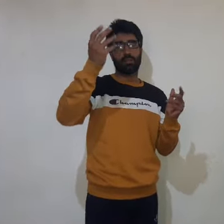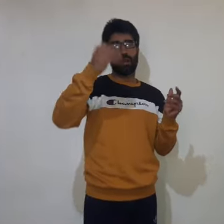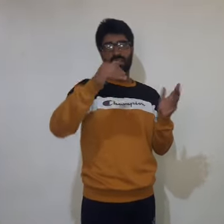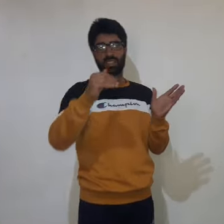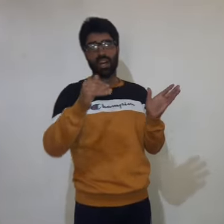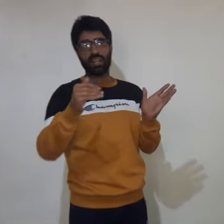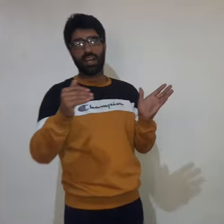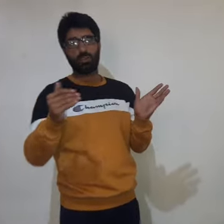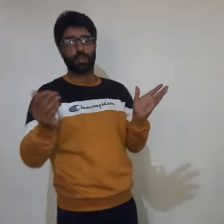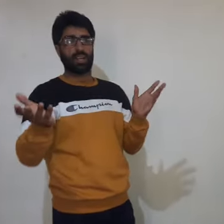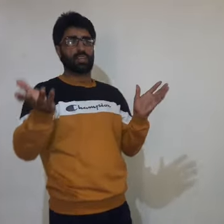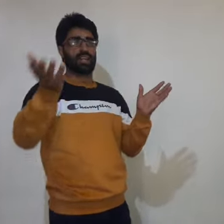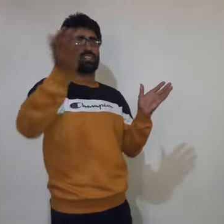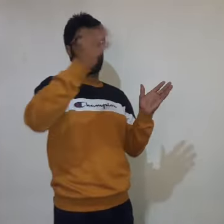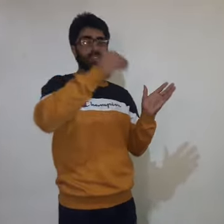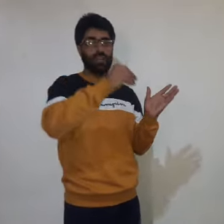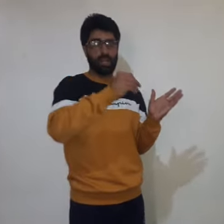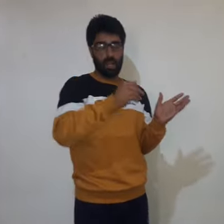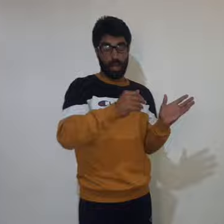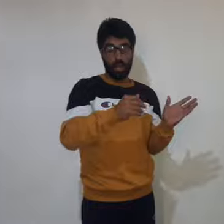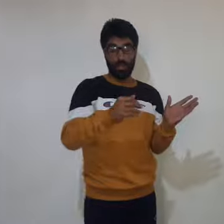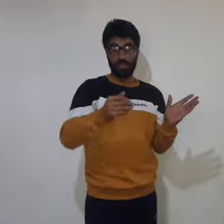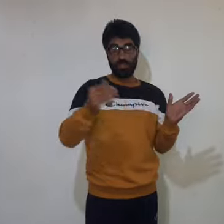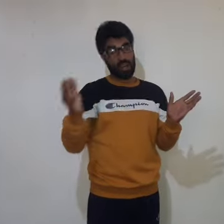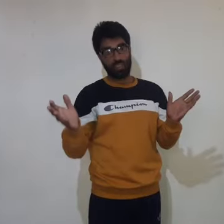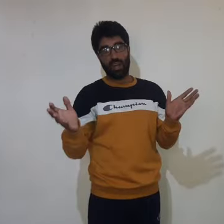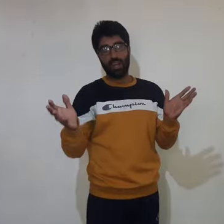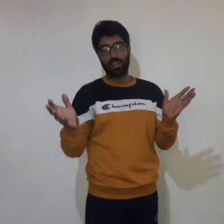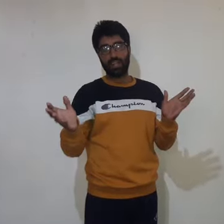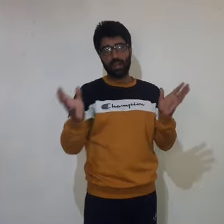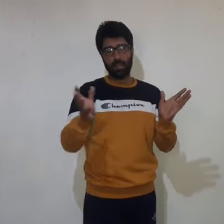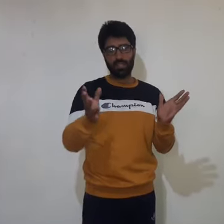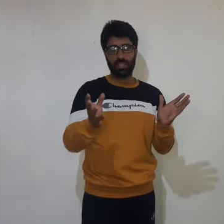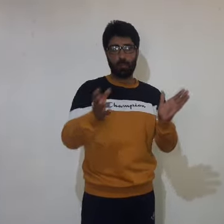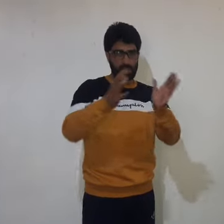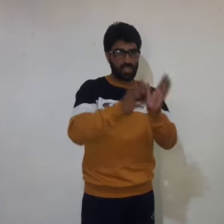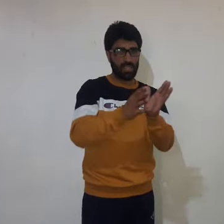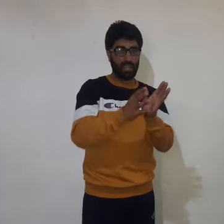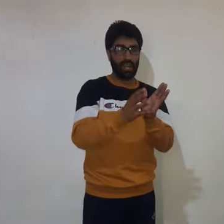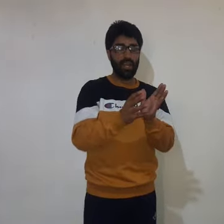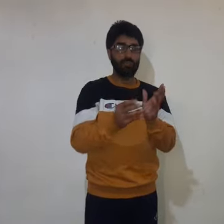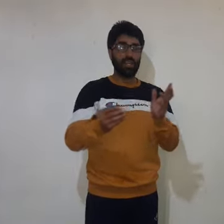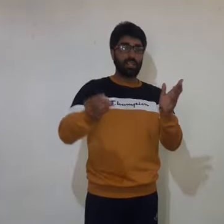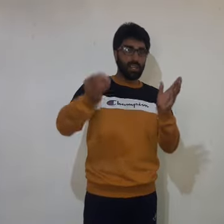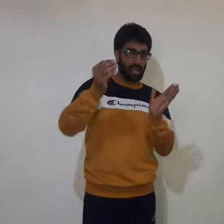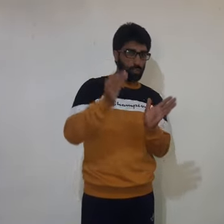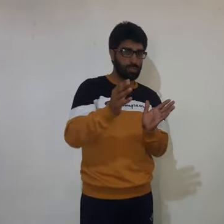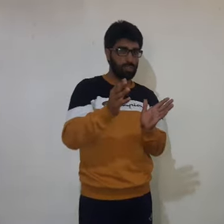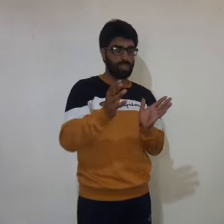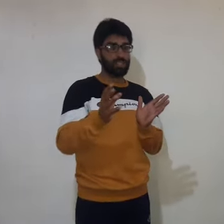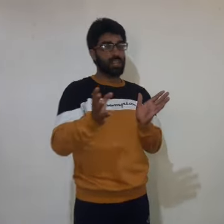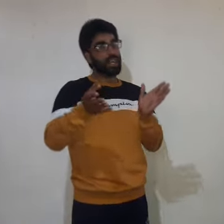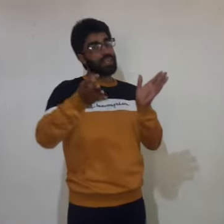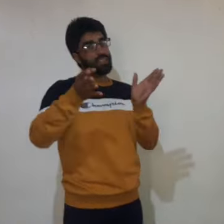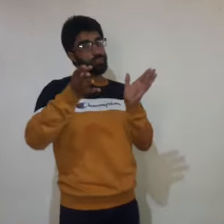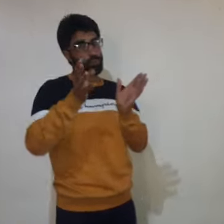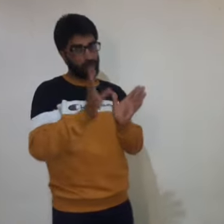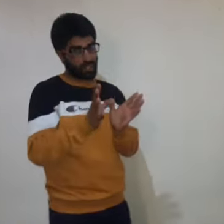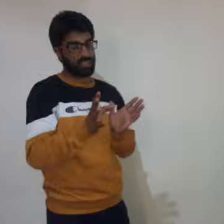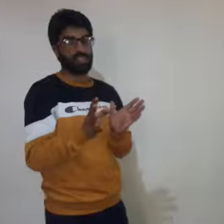बैट से आई है, कोई कहता है ये शायद स्नैक से आई है। दैट मीन्स इसे पता चलता है कि ये जो डिजीज है ये जूनेटिक डिजीज